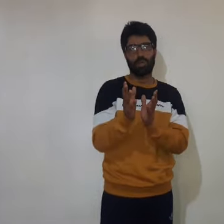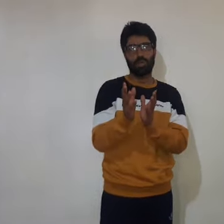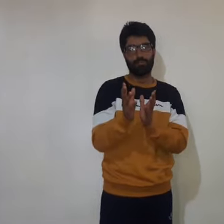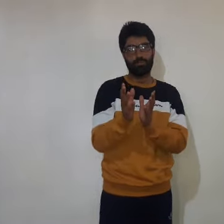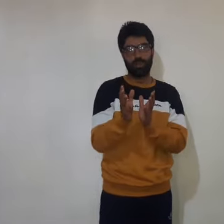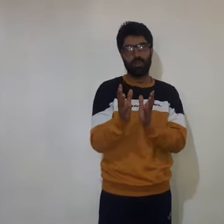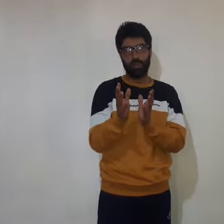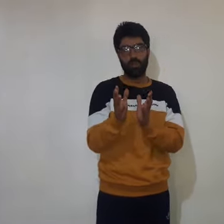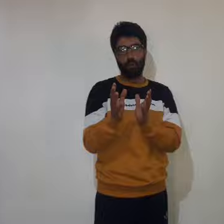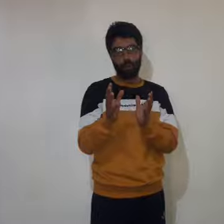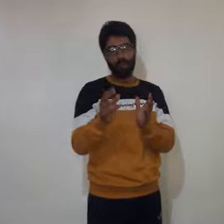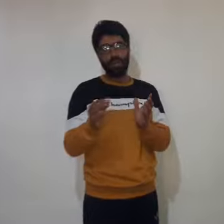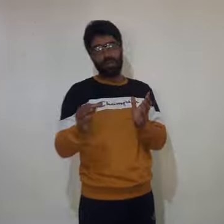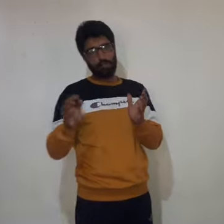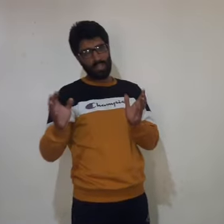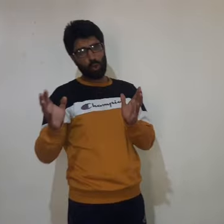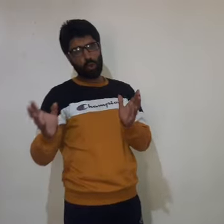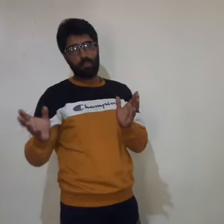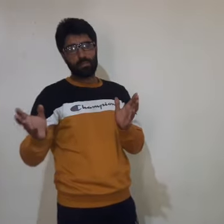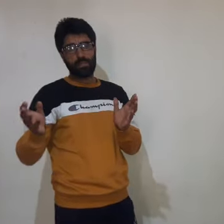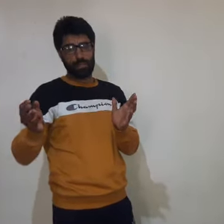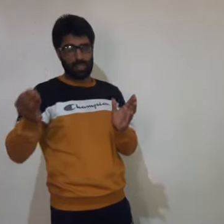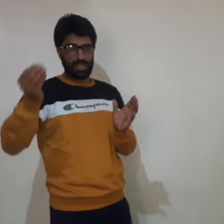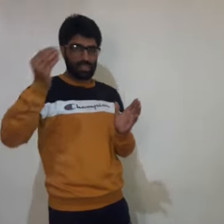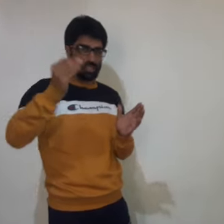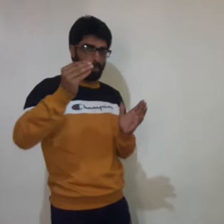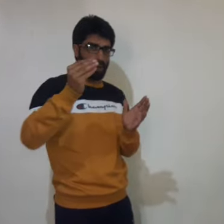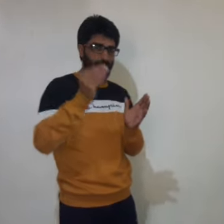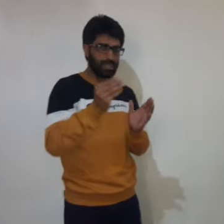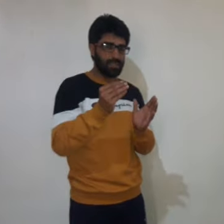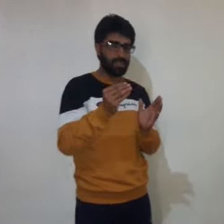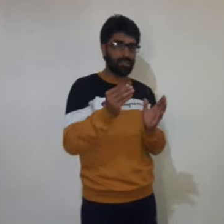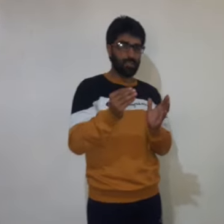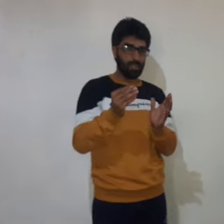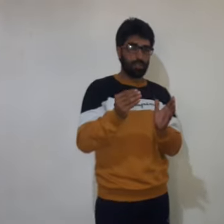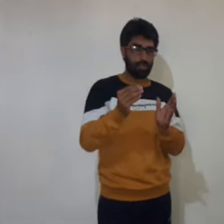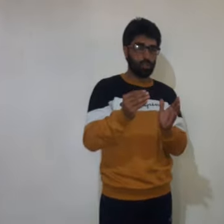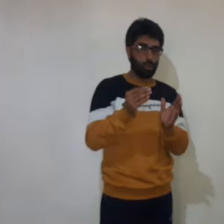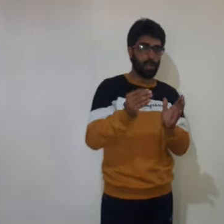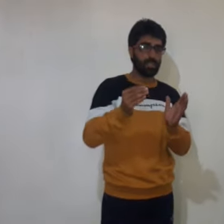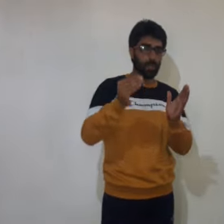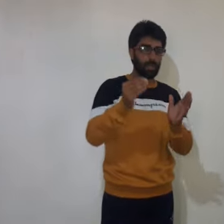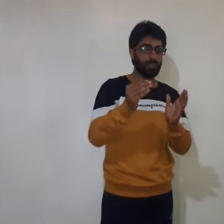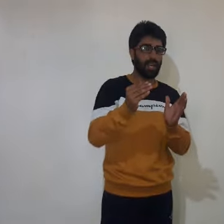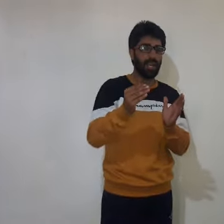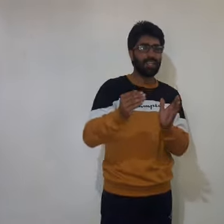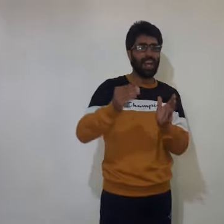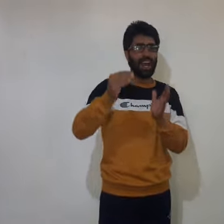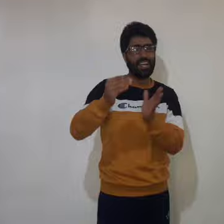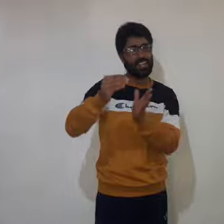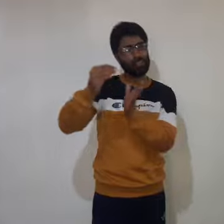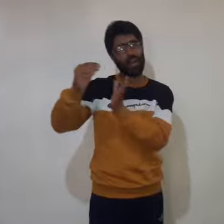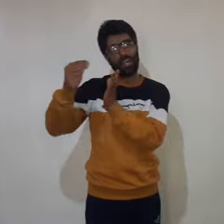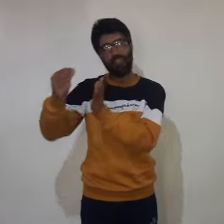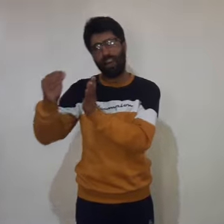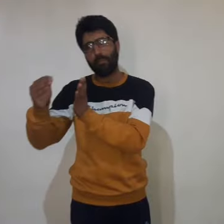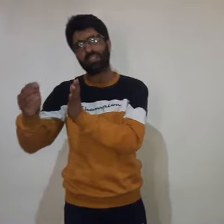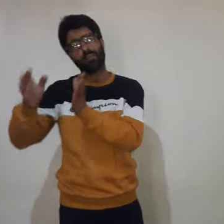है। ओके, बट जो इसकी जो माइल्ड जो ये सिम्टम्स है, ये 80 to 85%